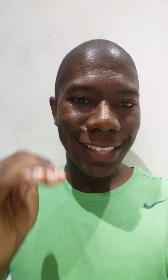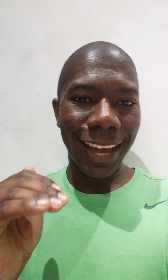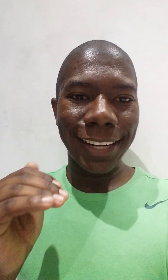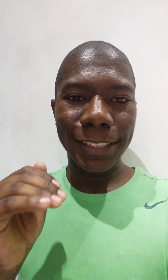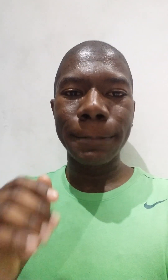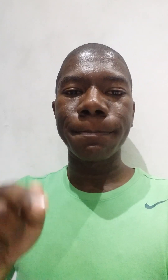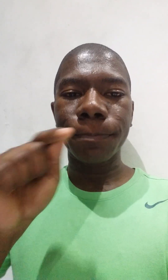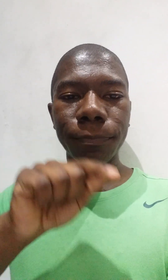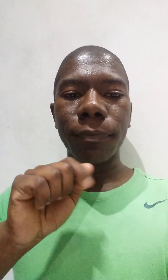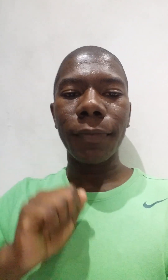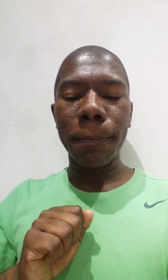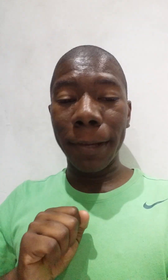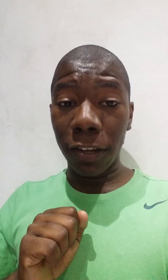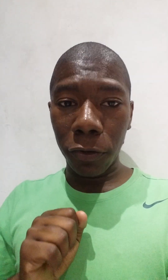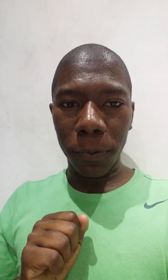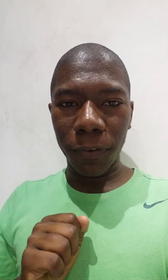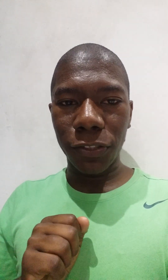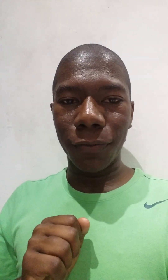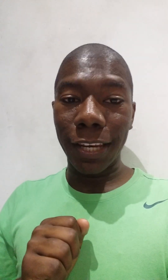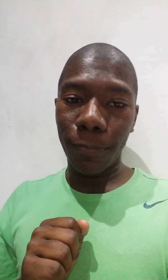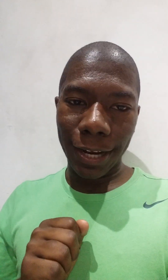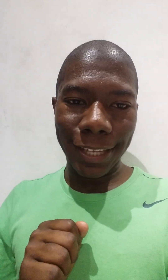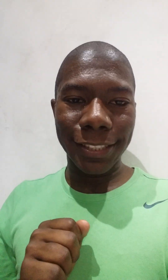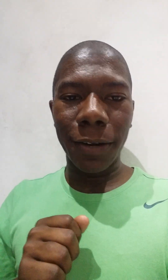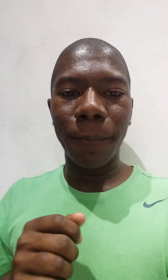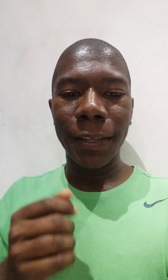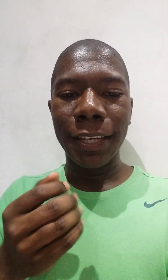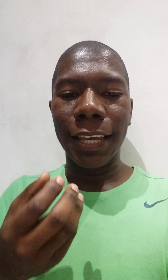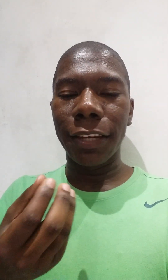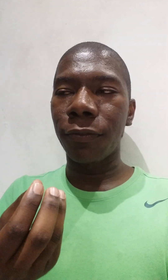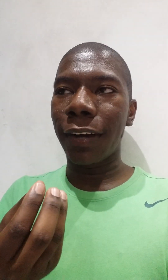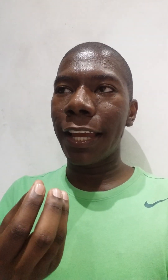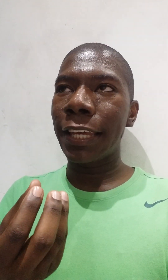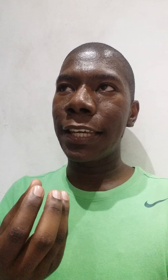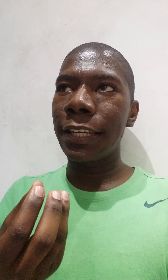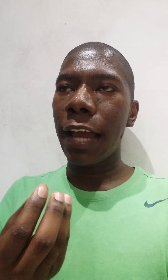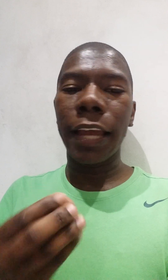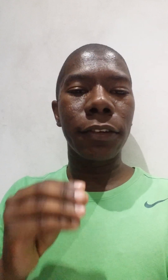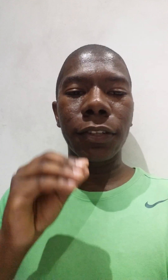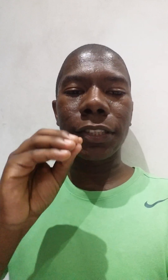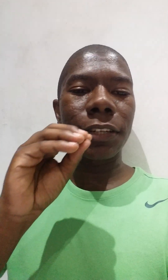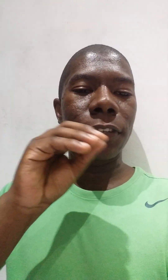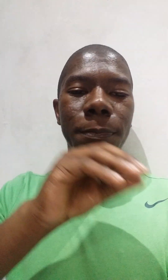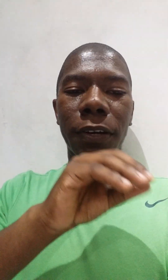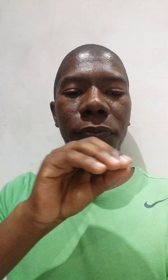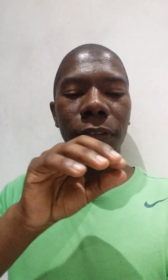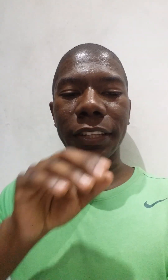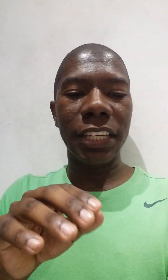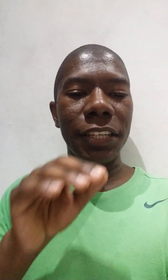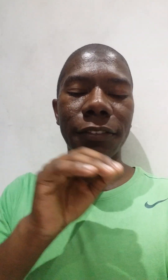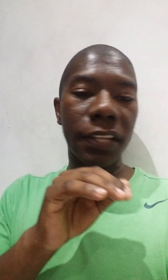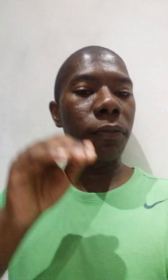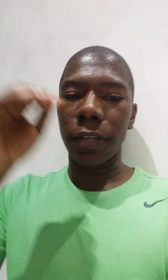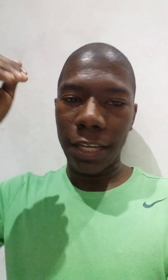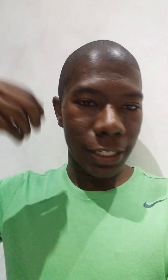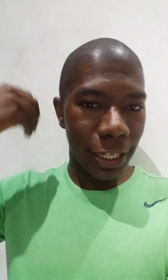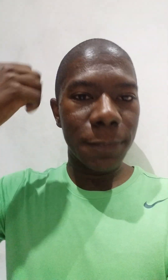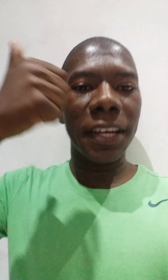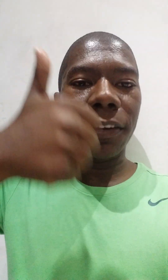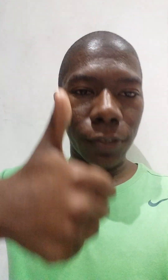detalhes que na hora que o professor vai elaborar questão ele não vai ai Nossa vou esperar o fulaninho não ele já espera que